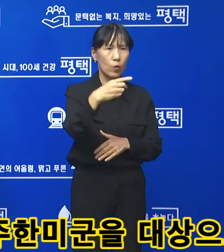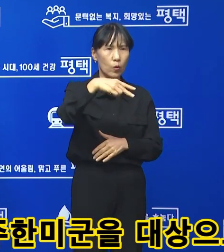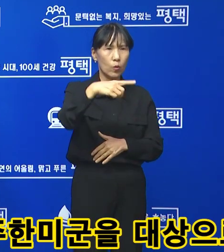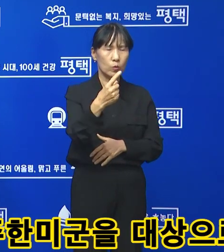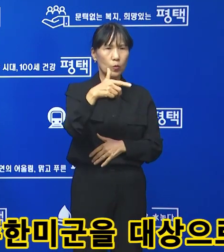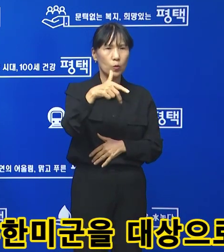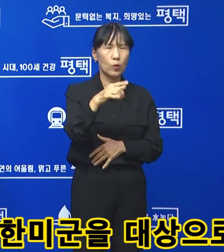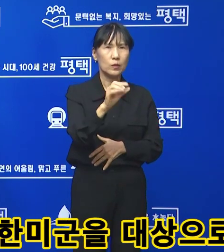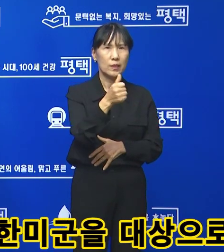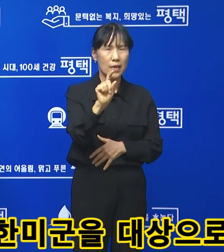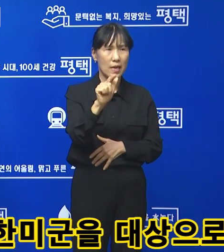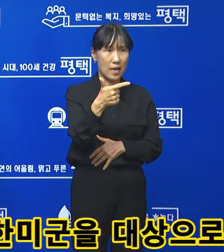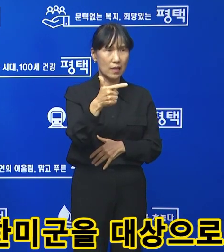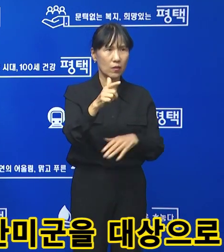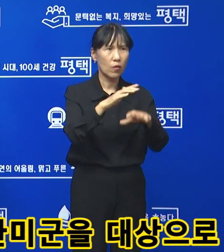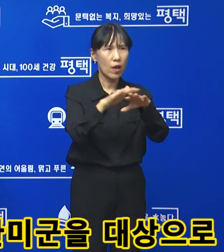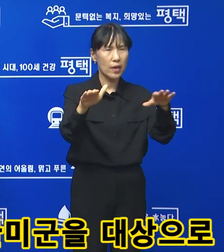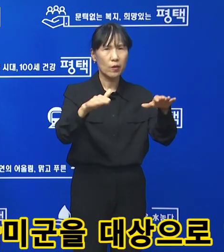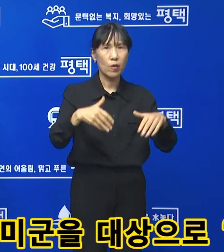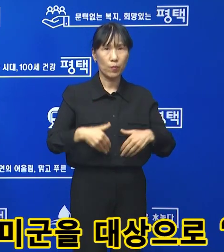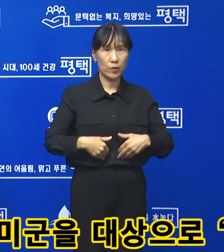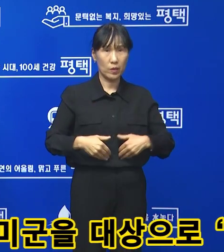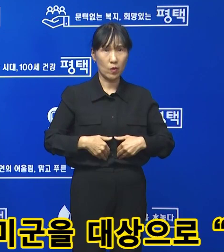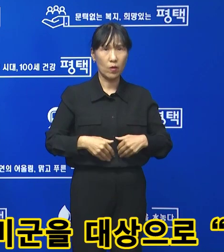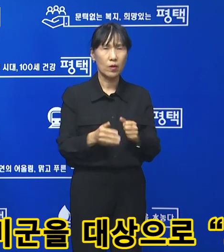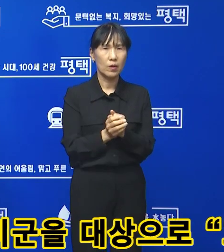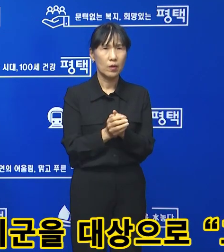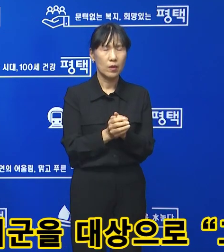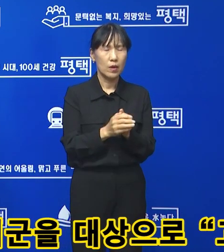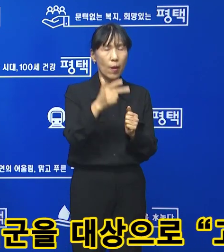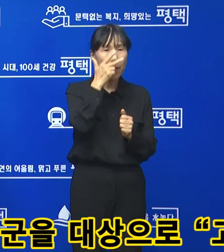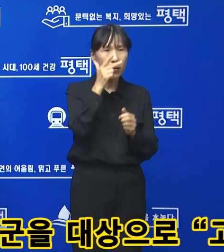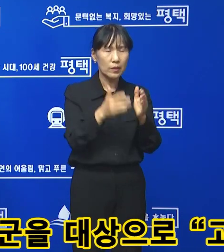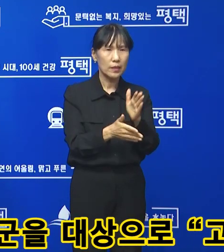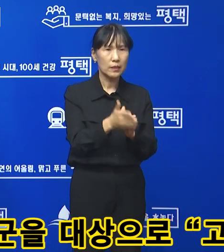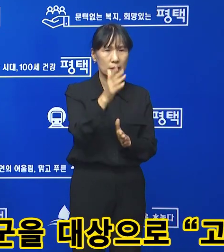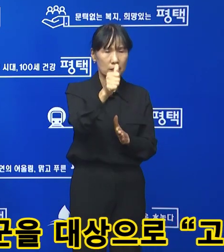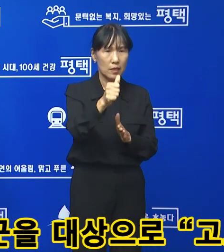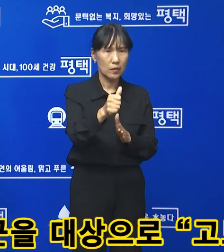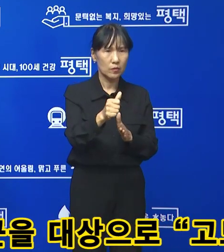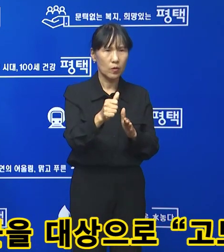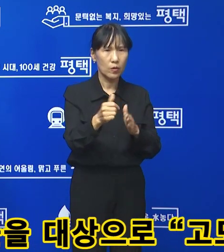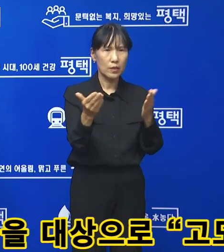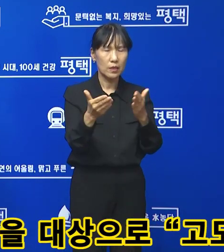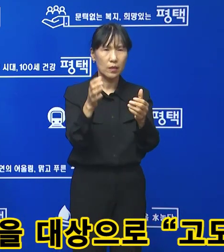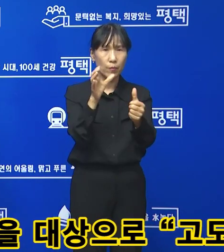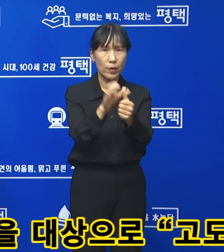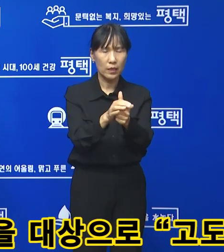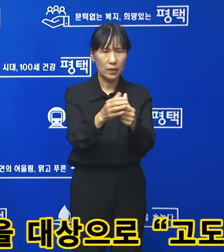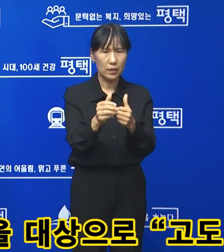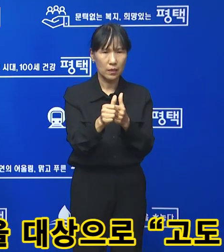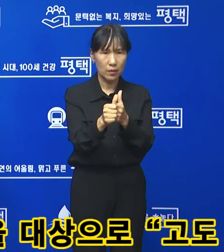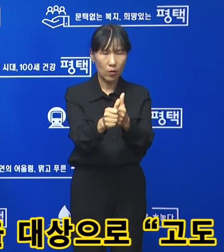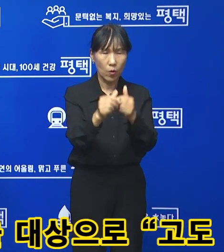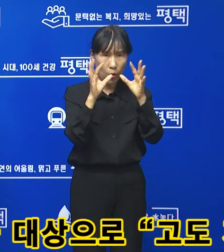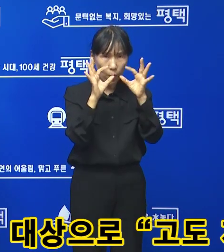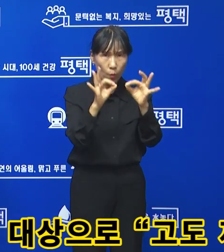됐습니다 시에서 추진한 연구 용역 결과 고도 제한이 일부 완화될 수 있다고 전문가들은